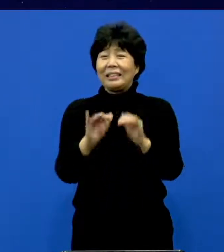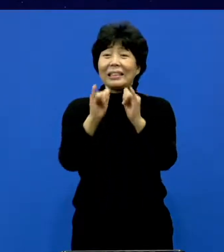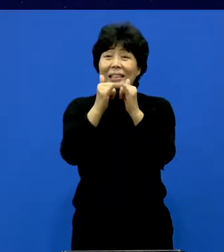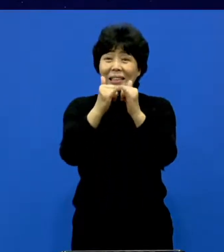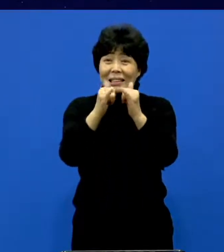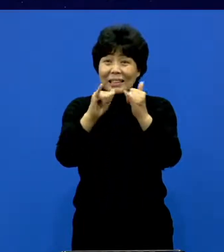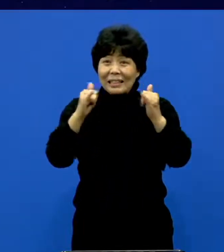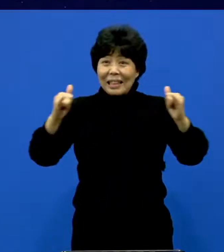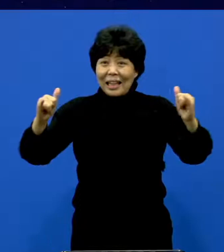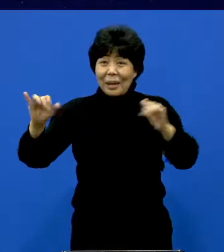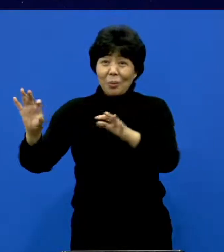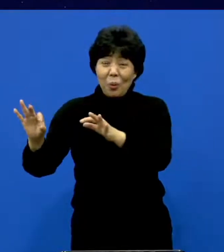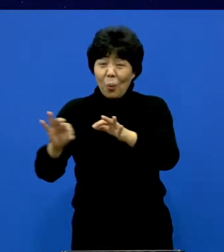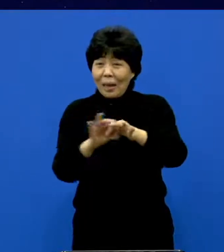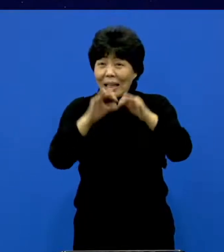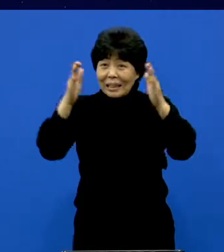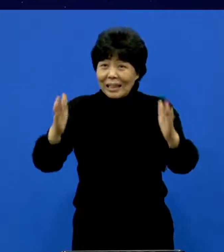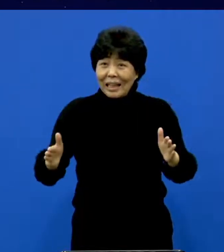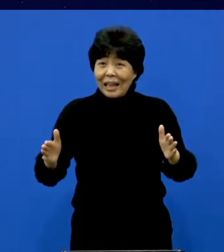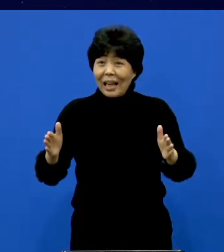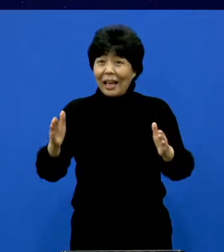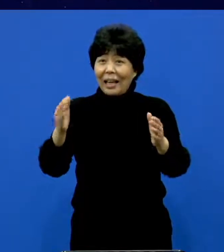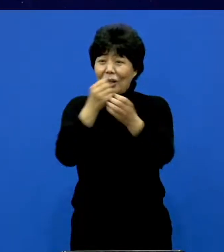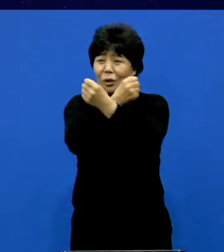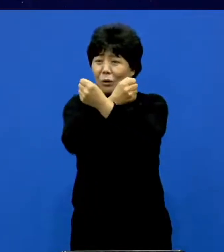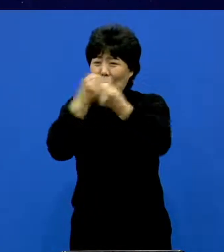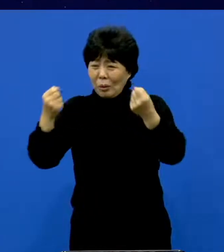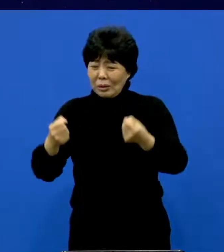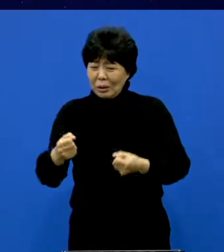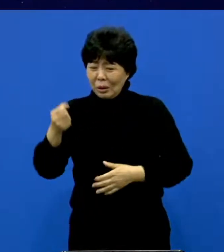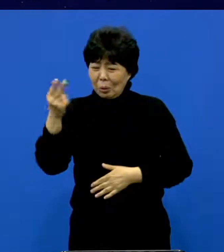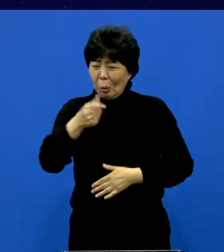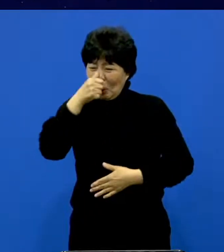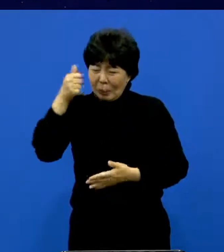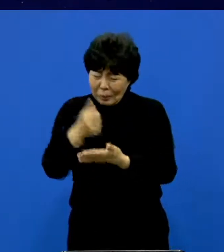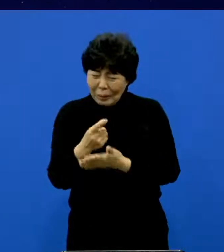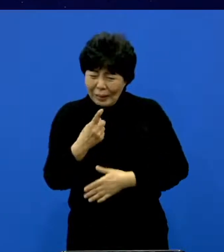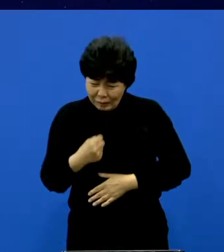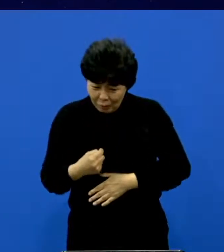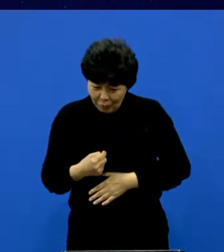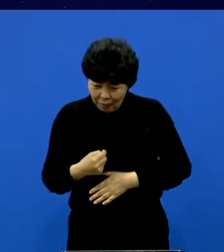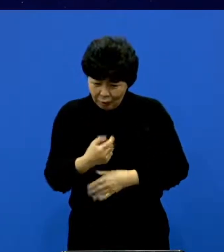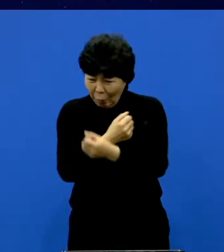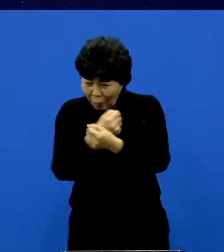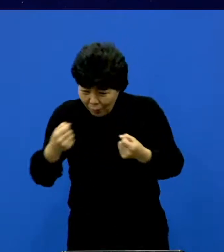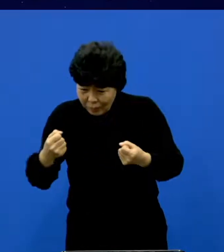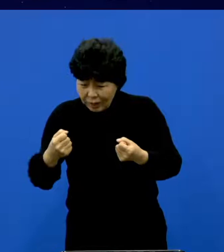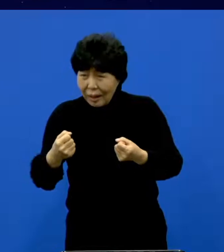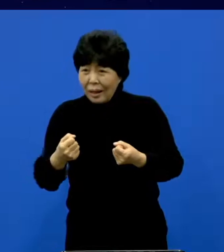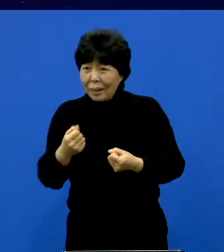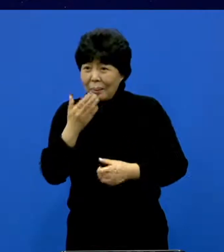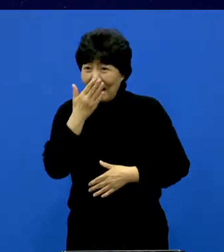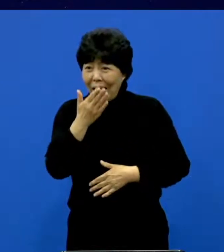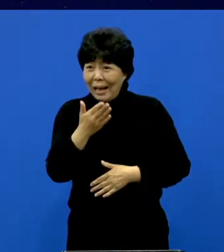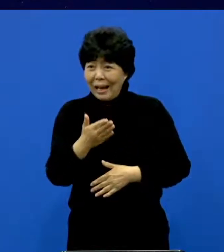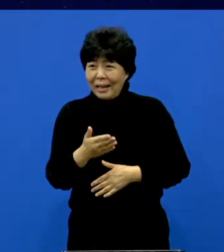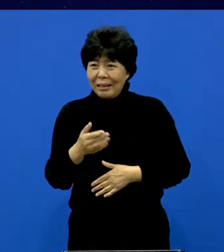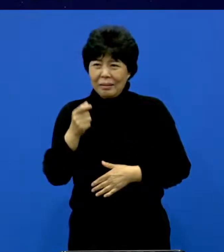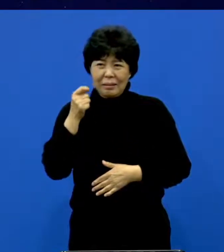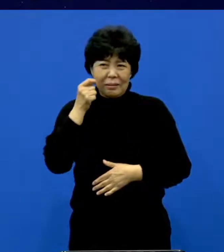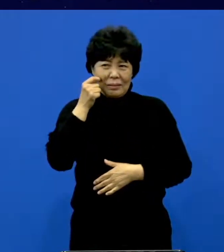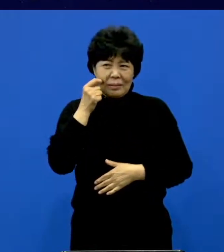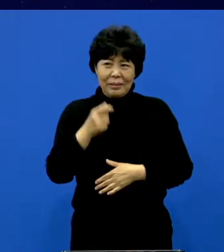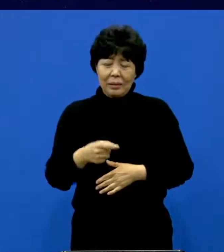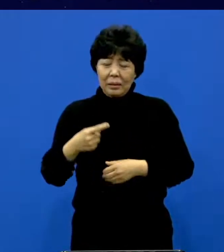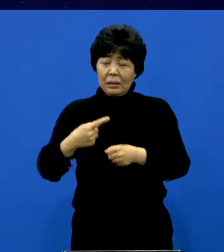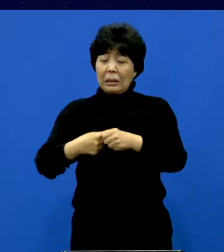관계라면 그게 가능합니까? 그걸 벌써 끝났습니다. 네 작년도 그러대, 올해도 그래. 작년